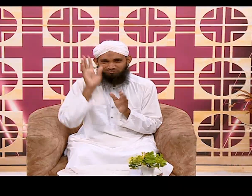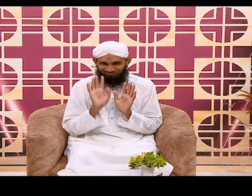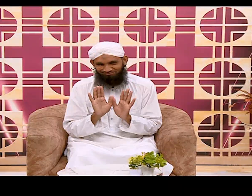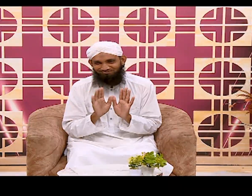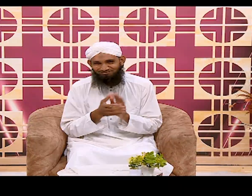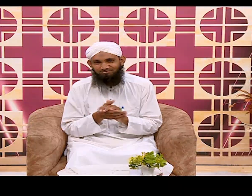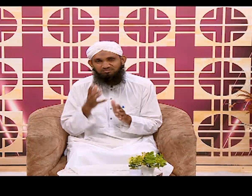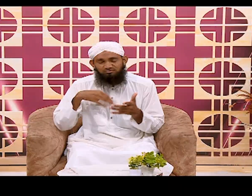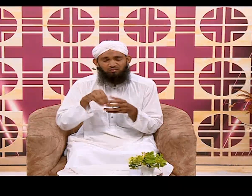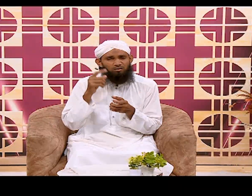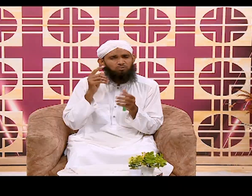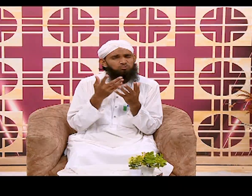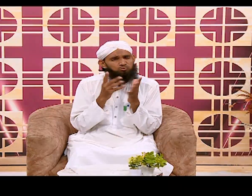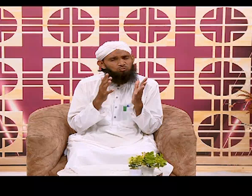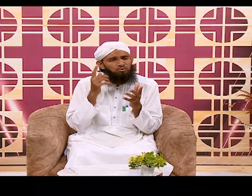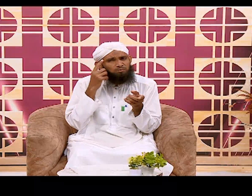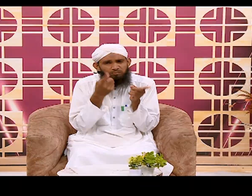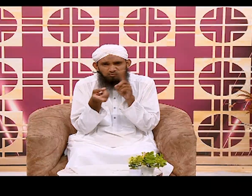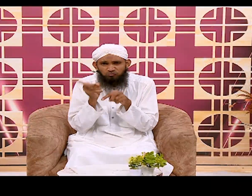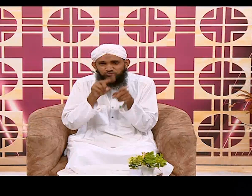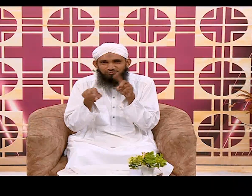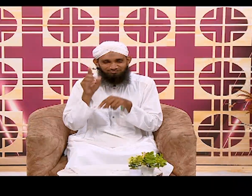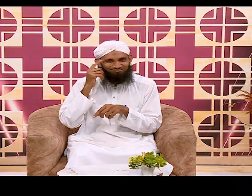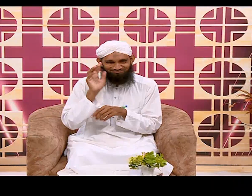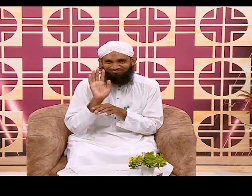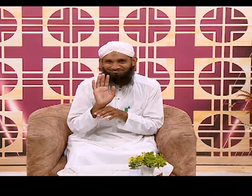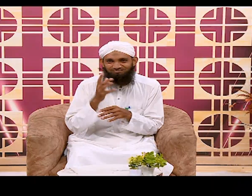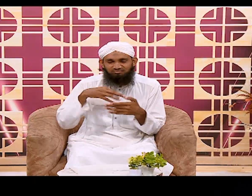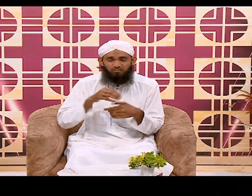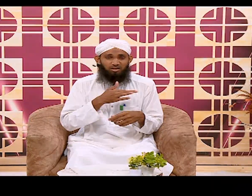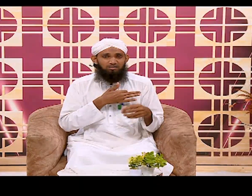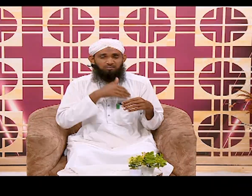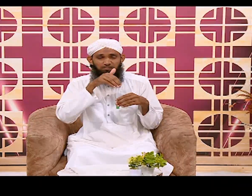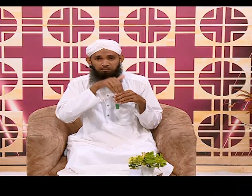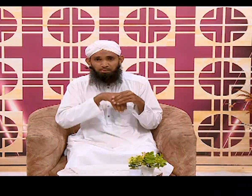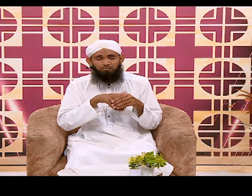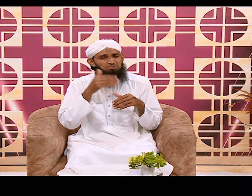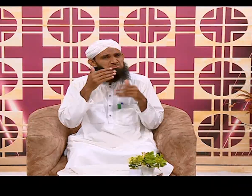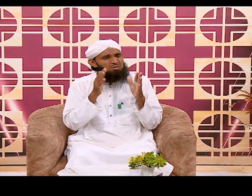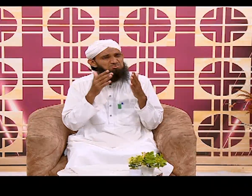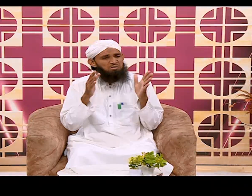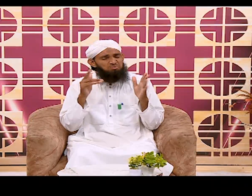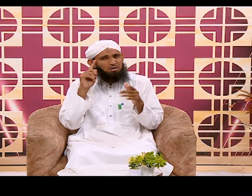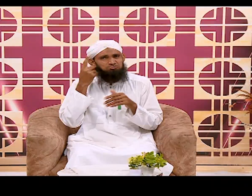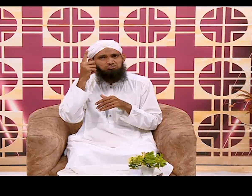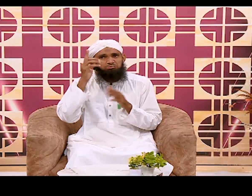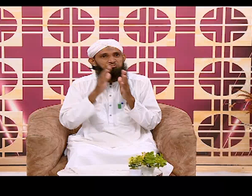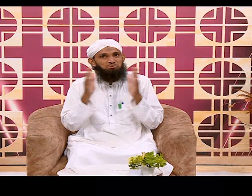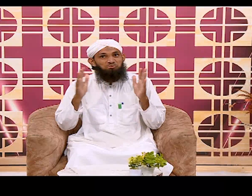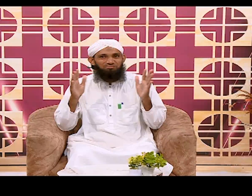ہوتے ہیں، ہم بہت سارے منصوبے بنا رہے ہوتے ہیں، ہم دل ہی دل میں بڑے بڑے خواب سجا رہے ہوتے